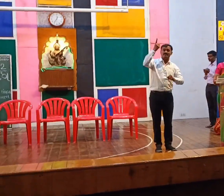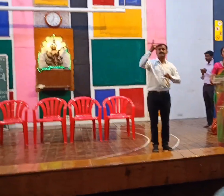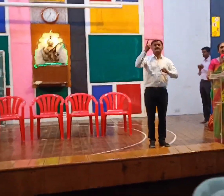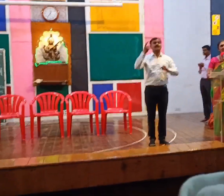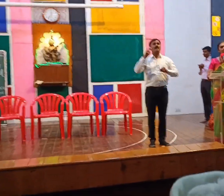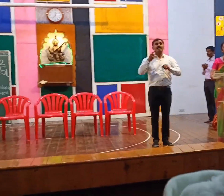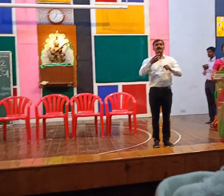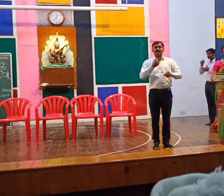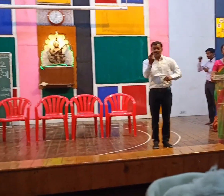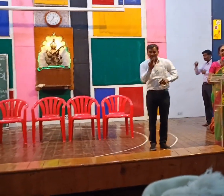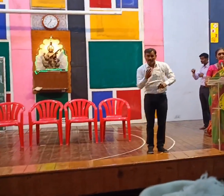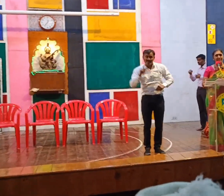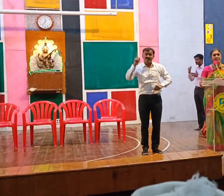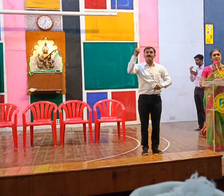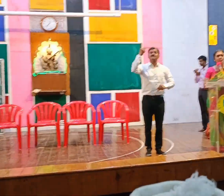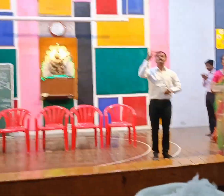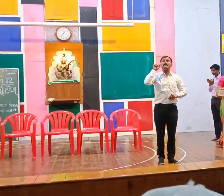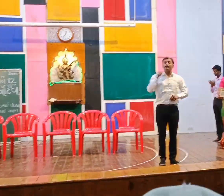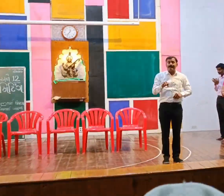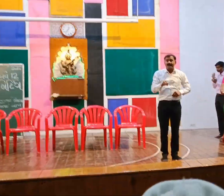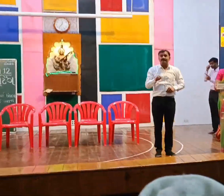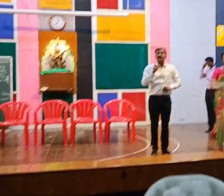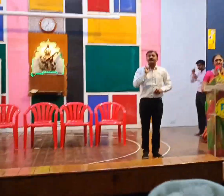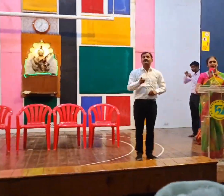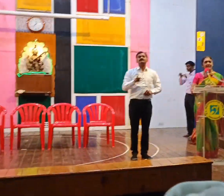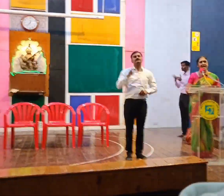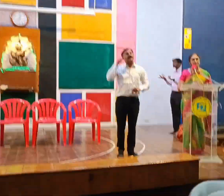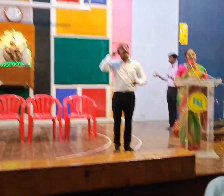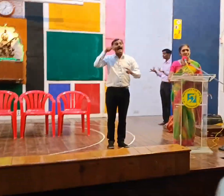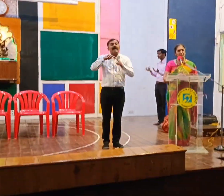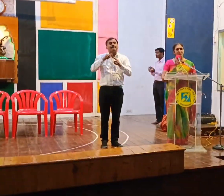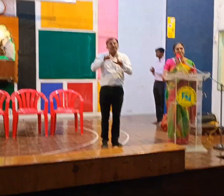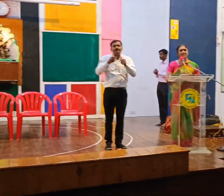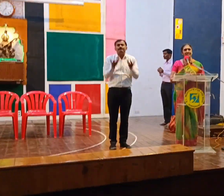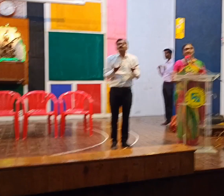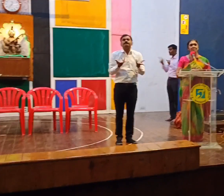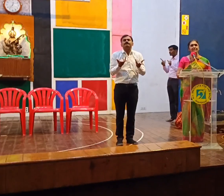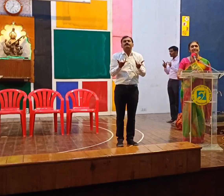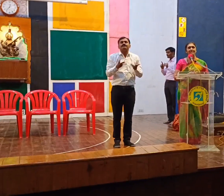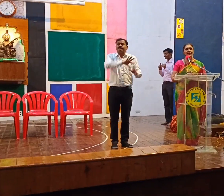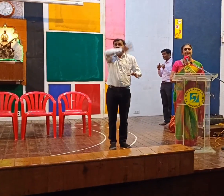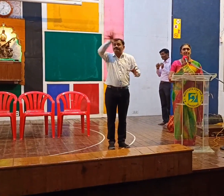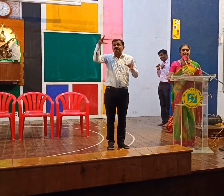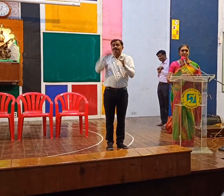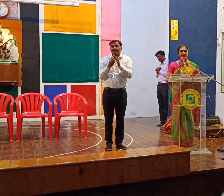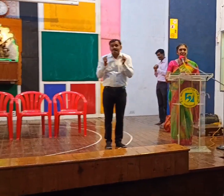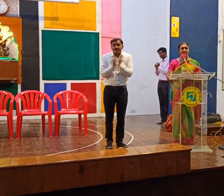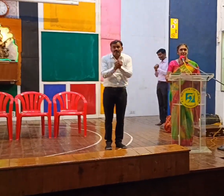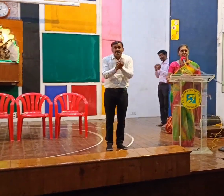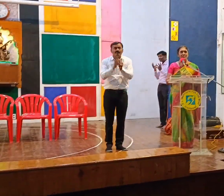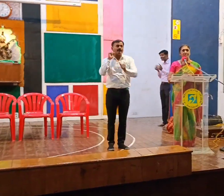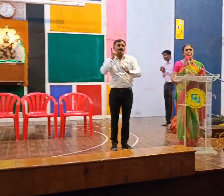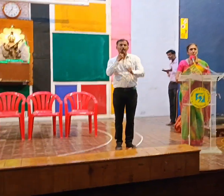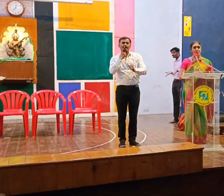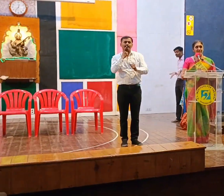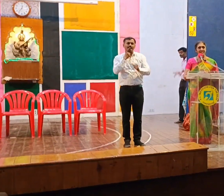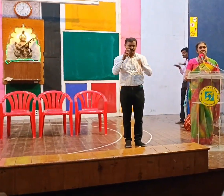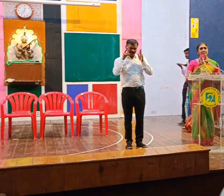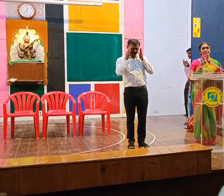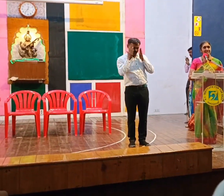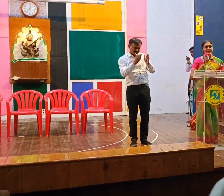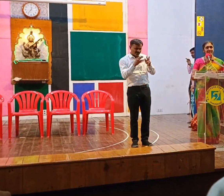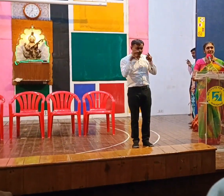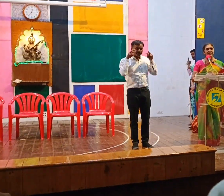પણ આજનો આ મીટિંગનો ઉદ્દેશ એ છે કે આપણે સૌ સાથે મળીને આપણા બાળકોને